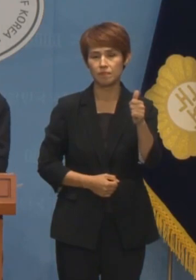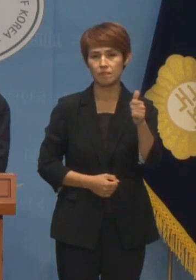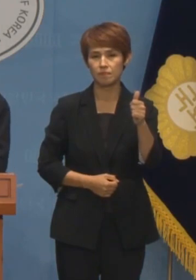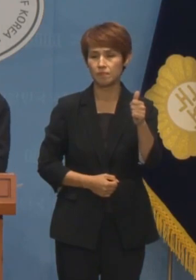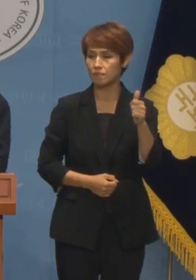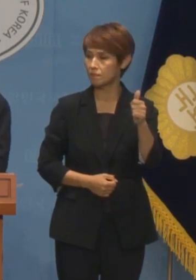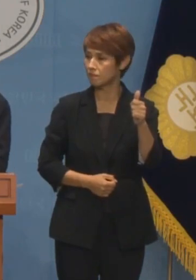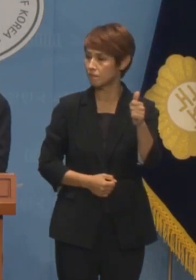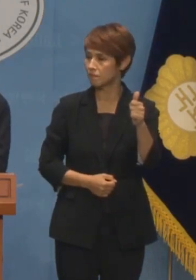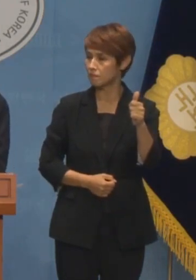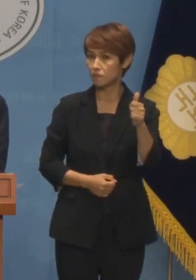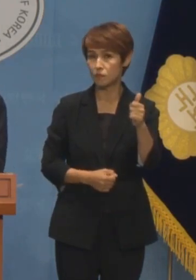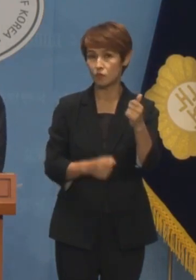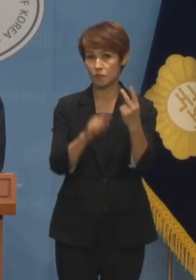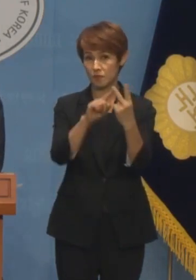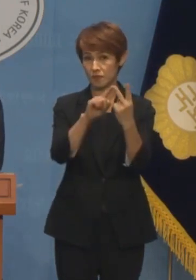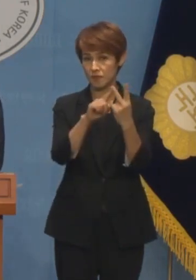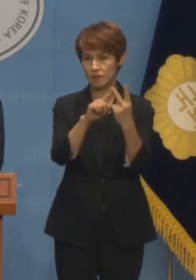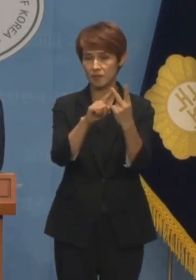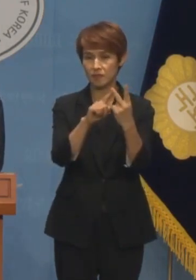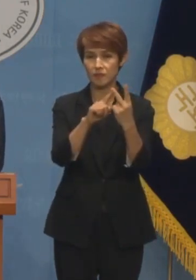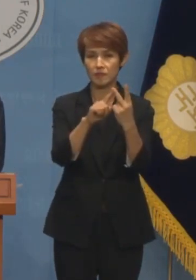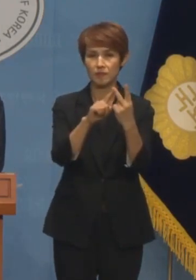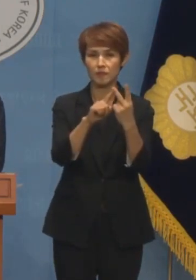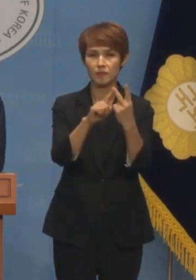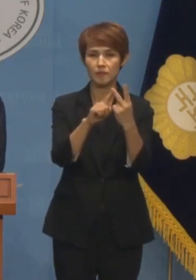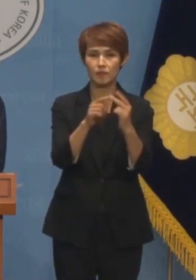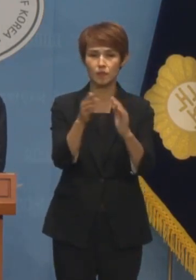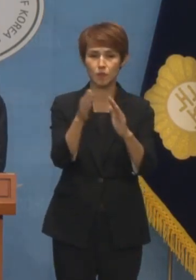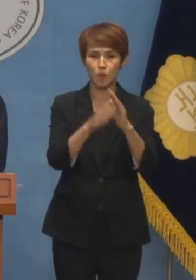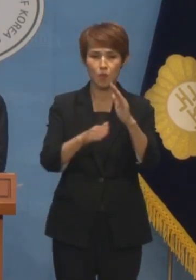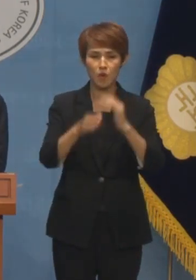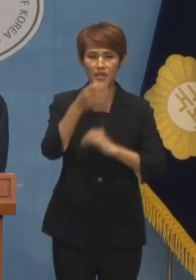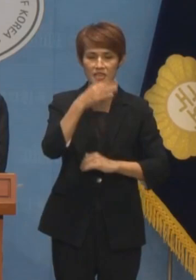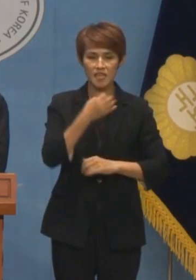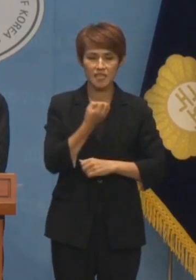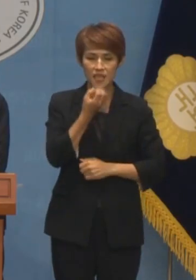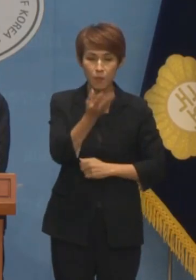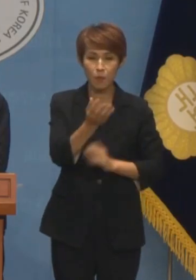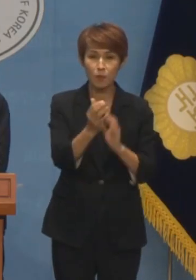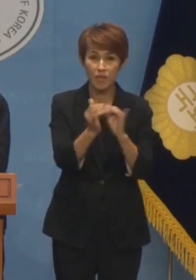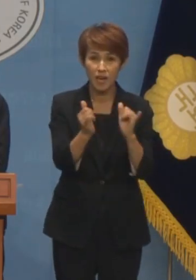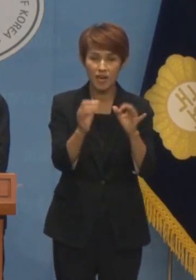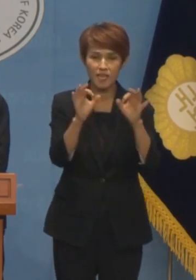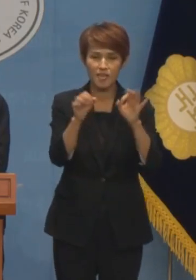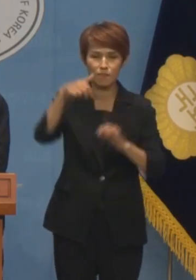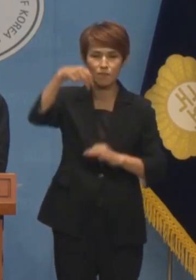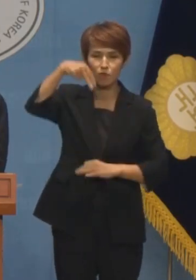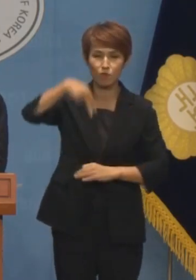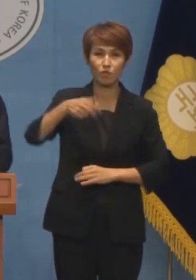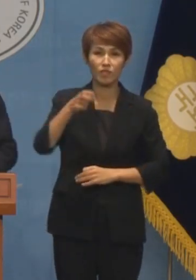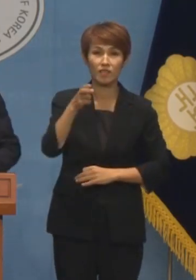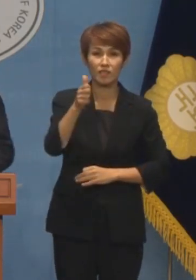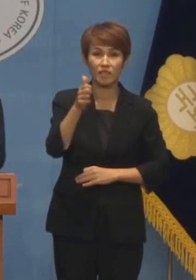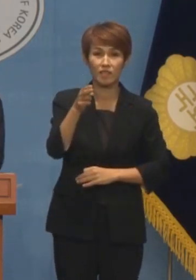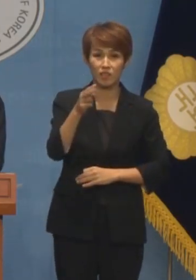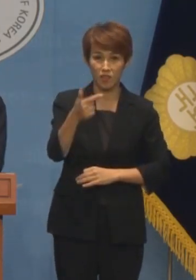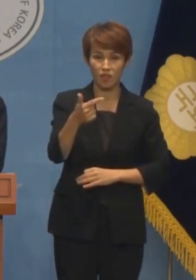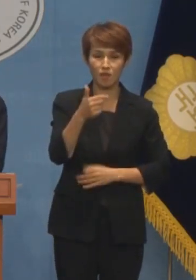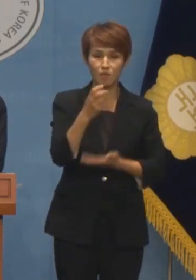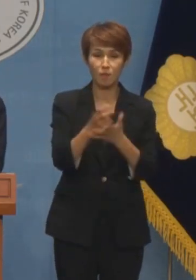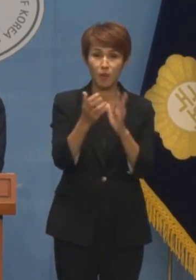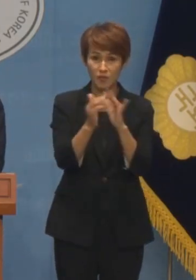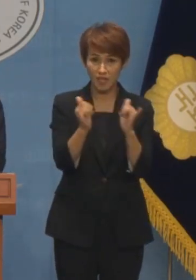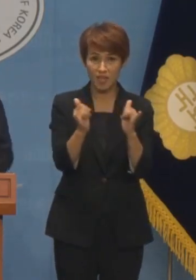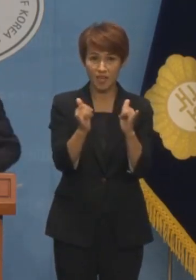이게 첫째고, 둘째, 자칭 공익제보자로 알려진 김기현 변호사, 그리고 셋째, 민주당. 이